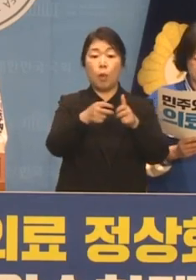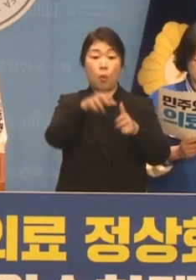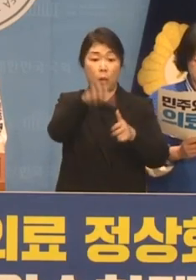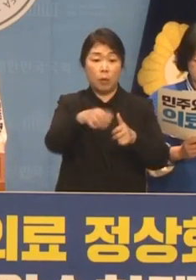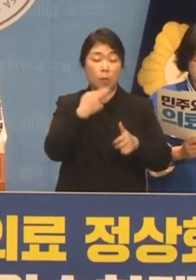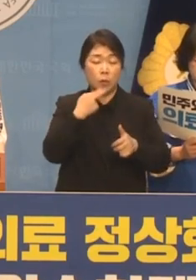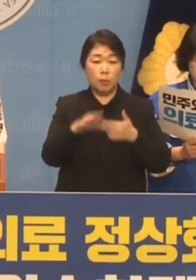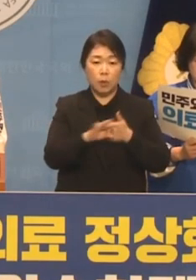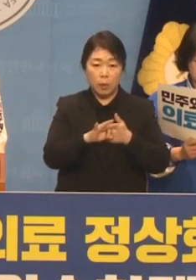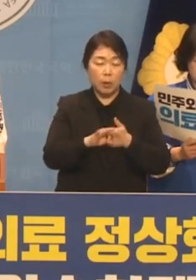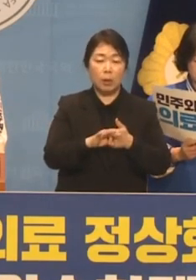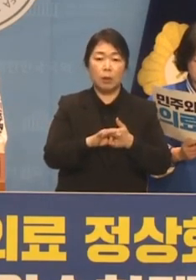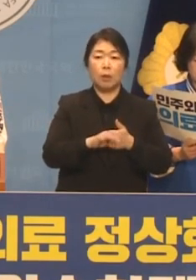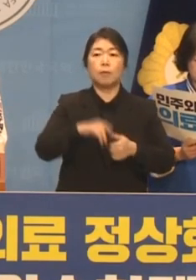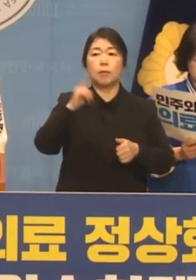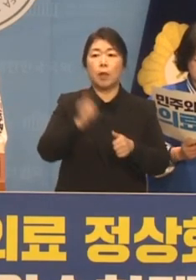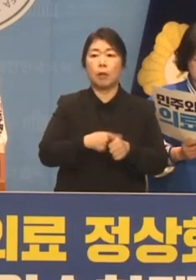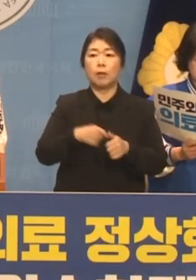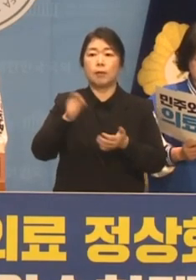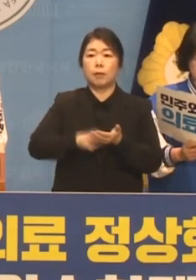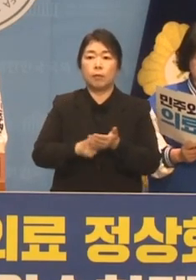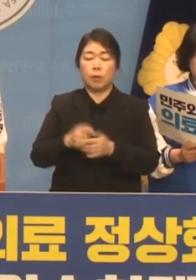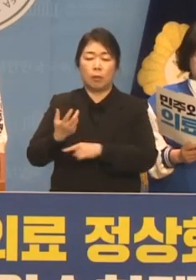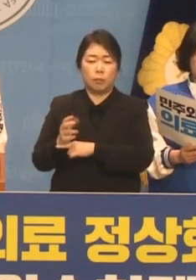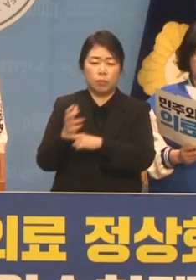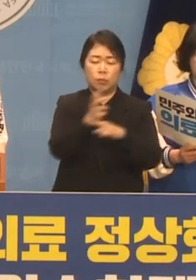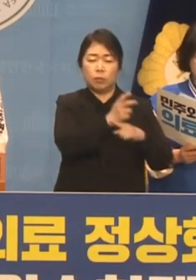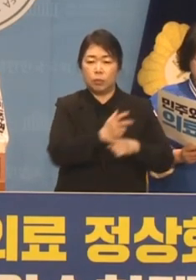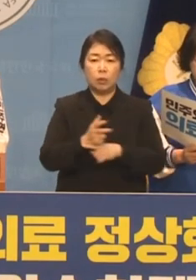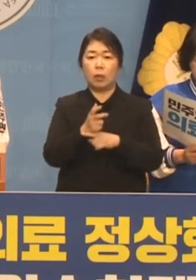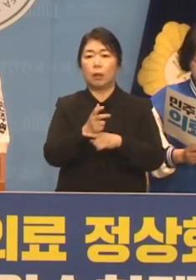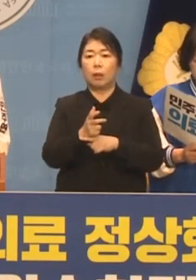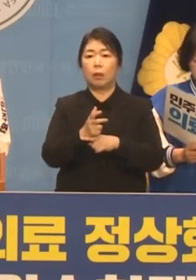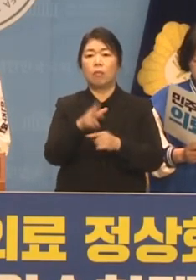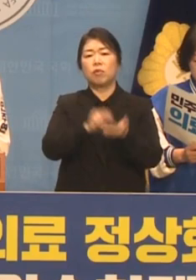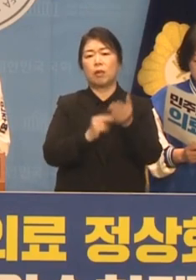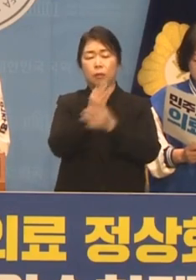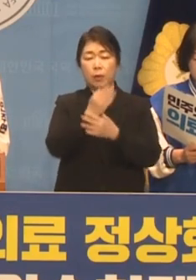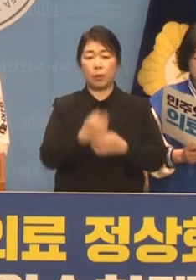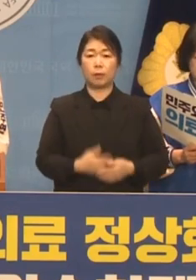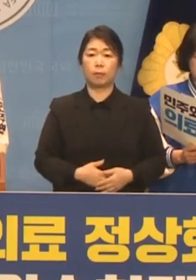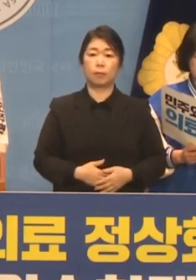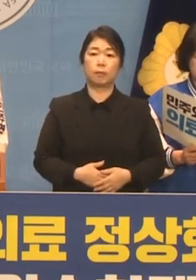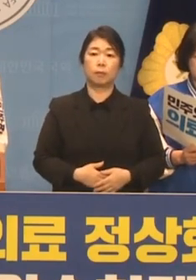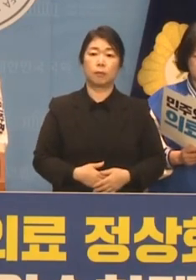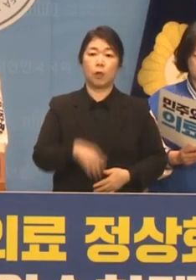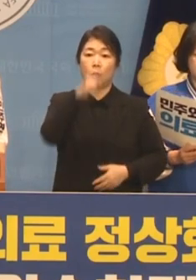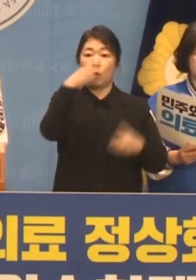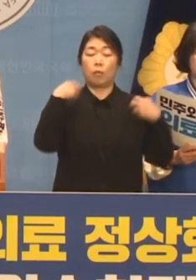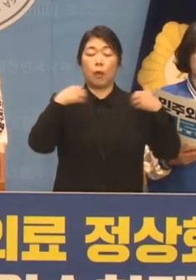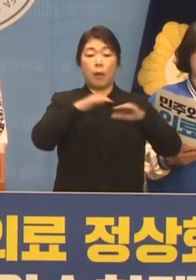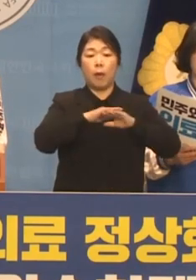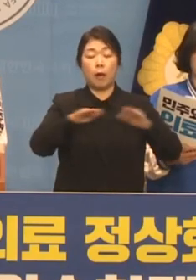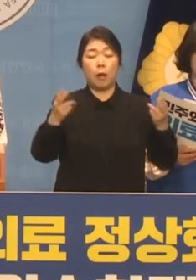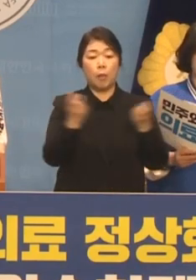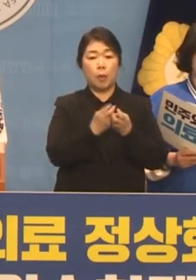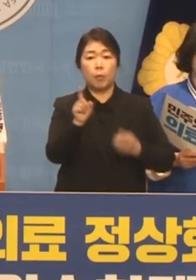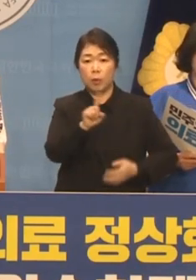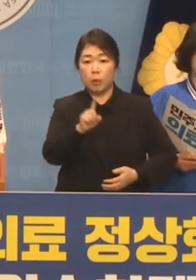분만 소화 진료 대라는 해결되지 않습니다 정부의 대한은 무엇입니까